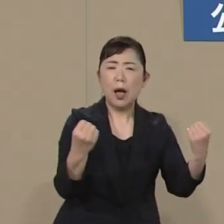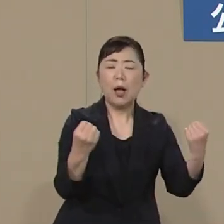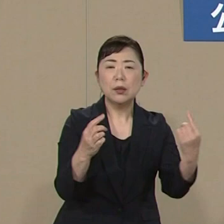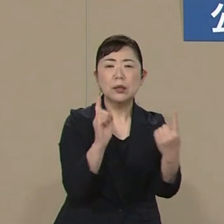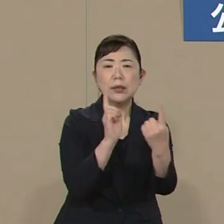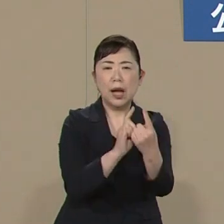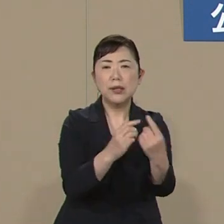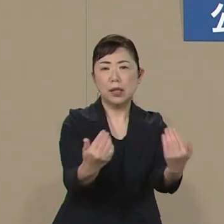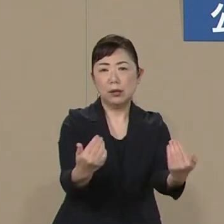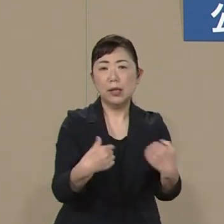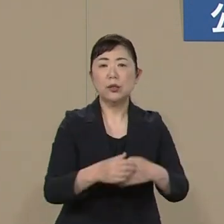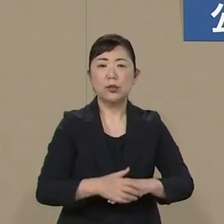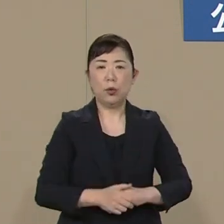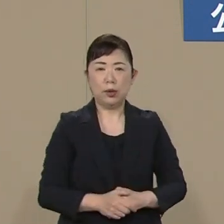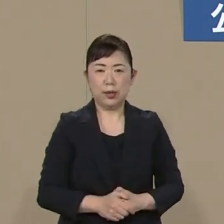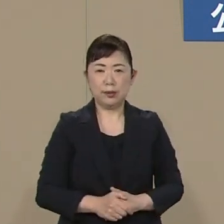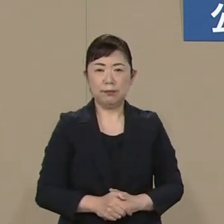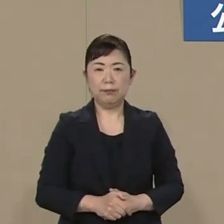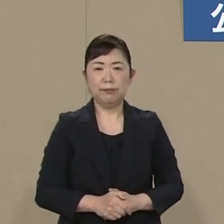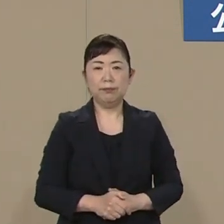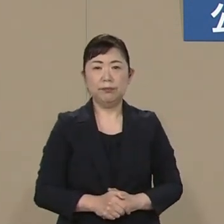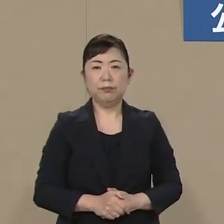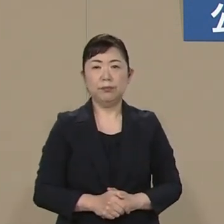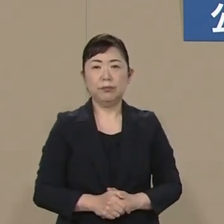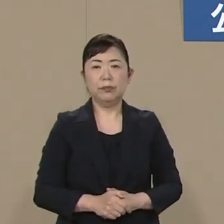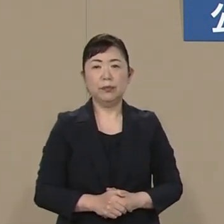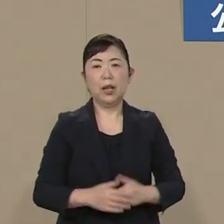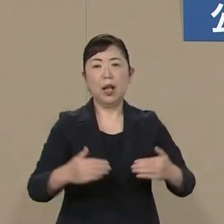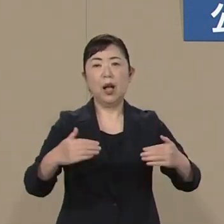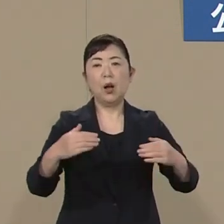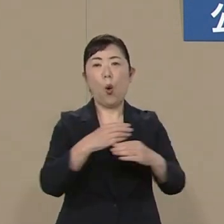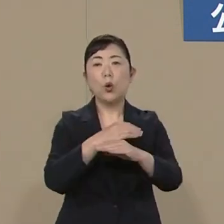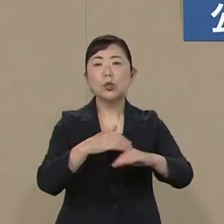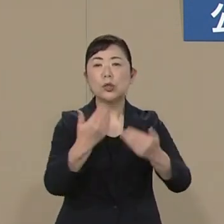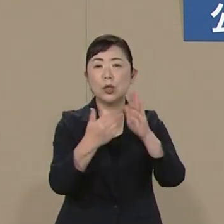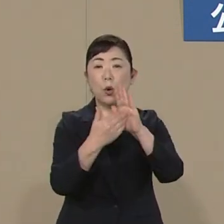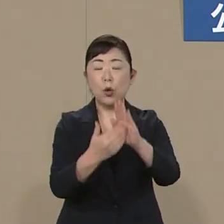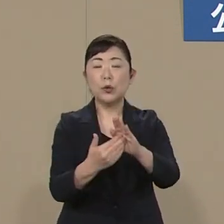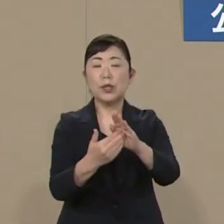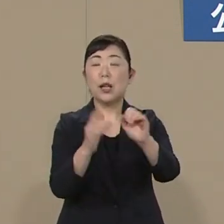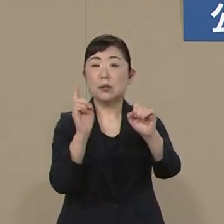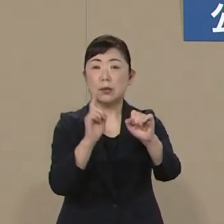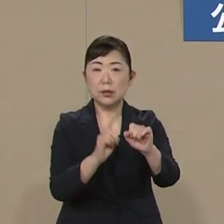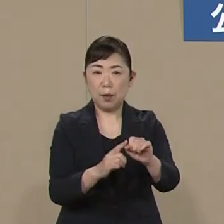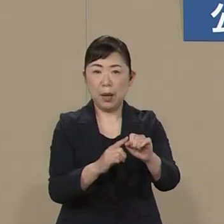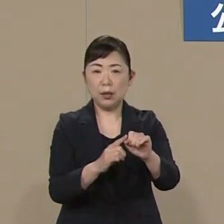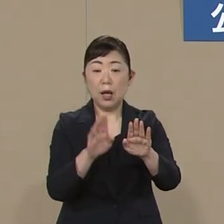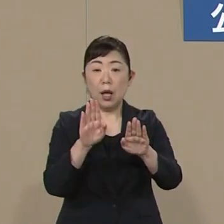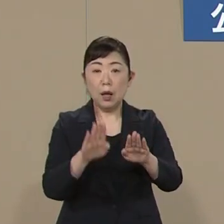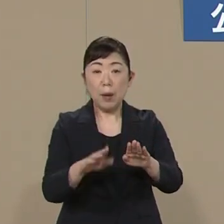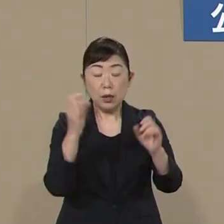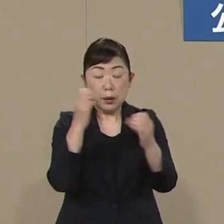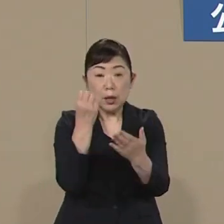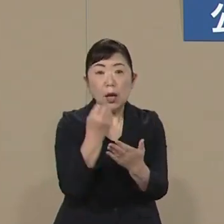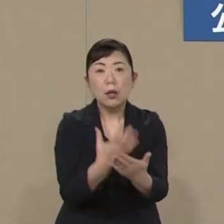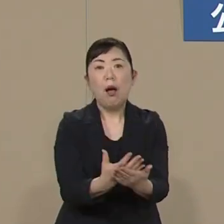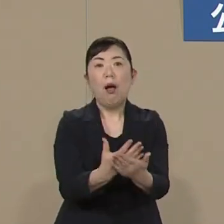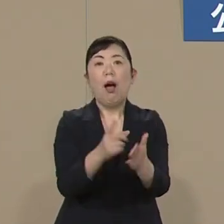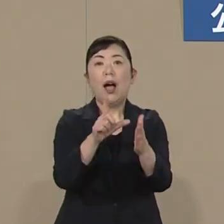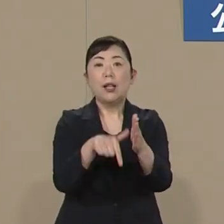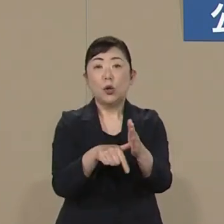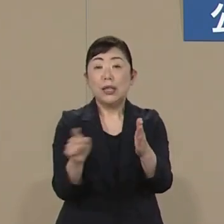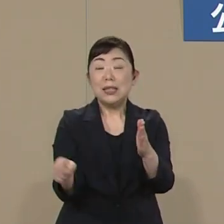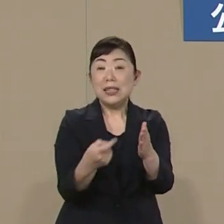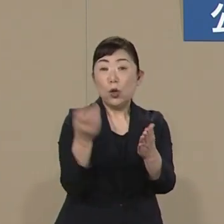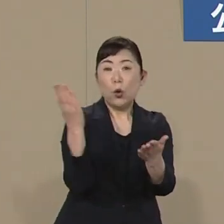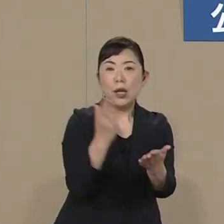早急に手を打たなければなりません交通事故を抑制するためにペダルを踏み間違えた場合